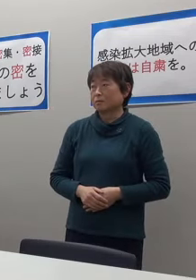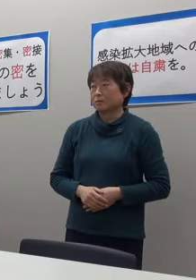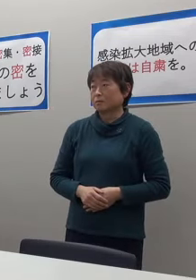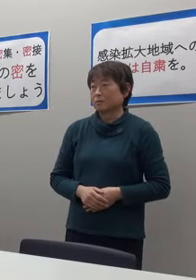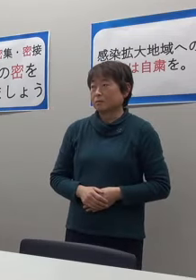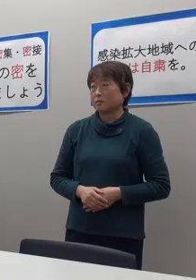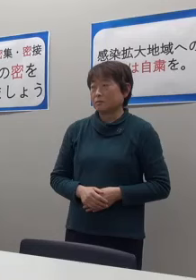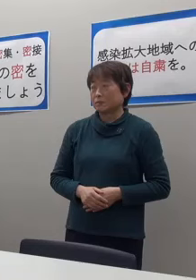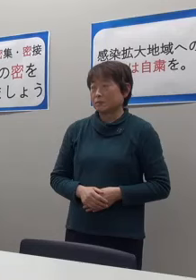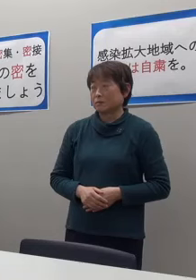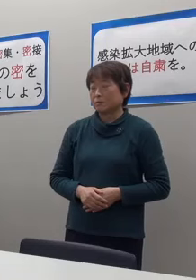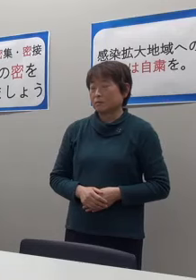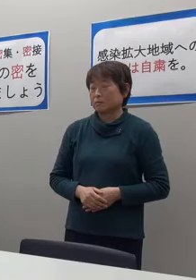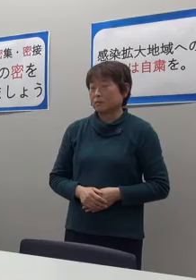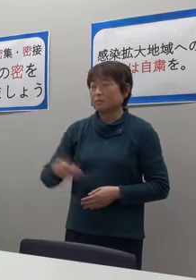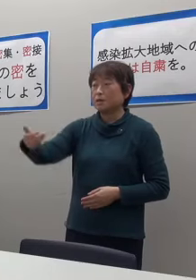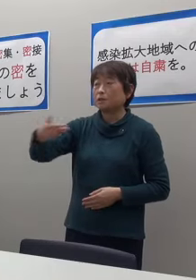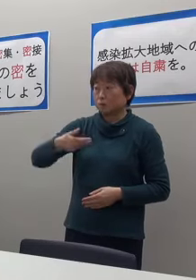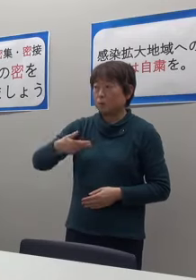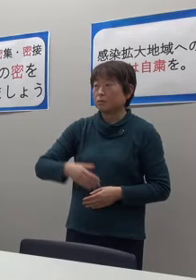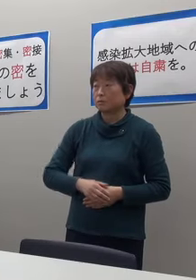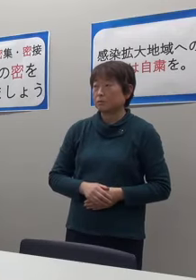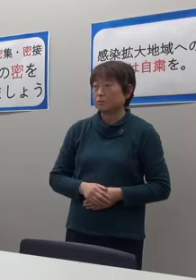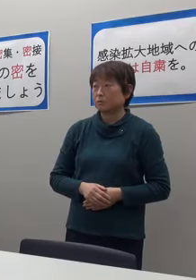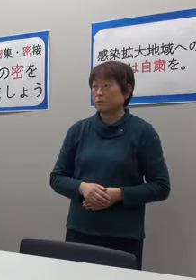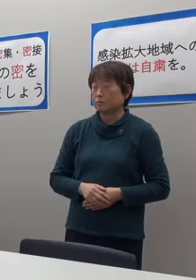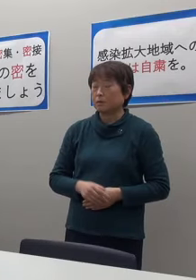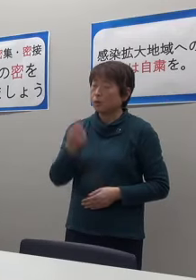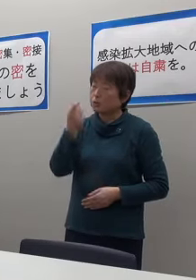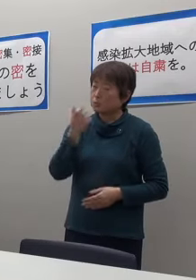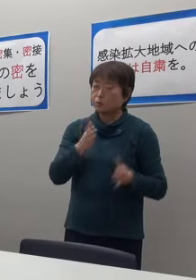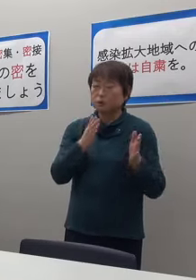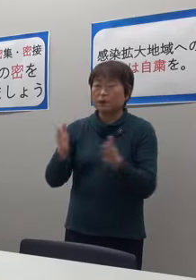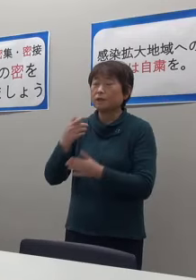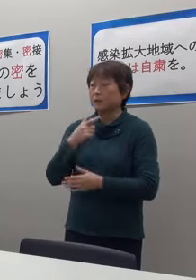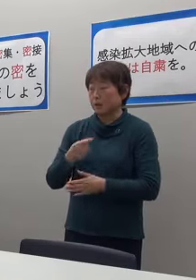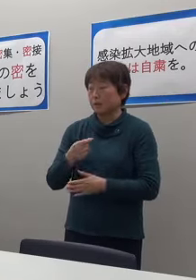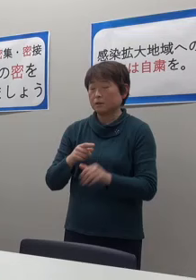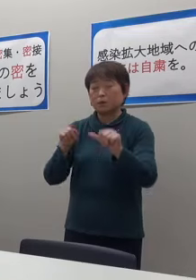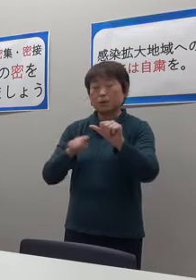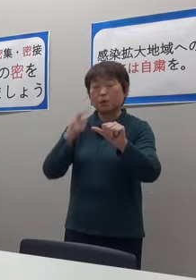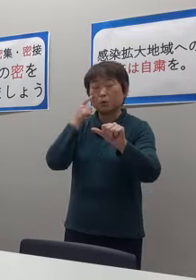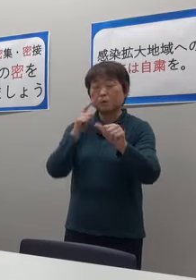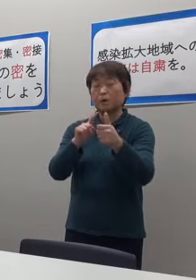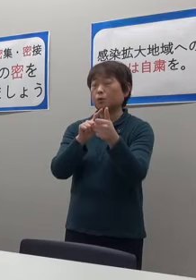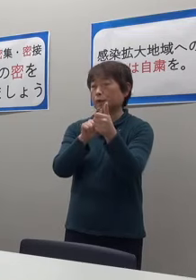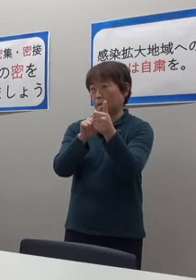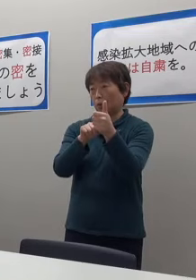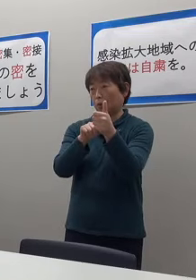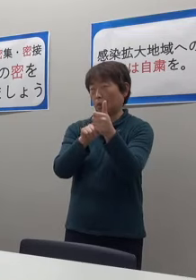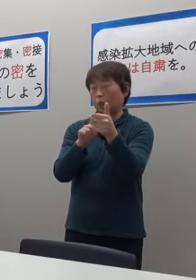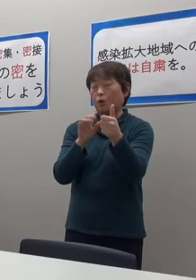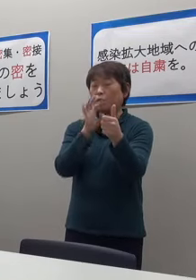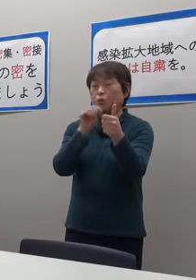法。福島民法の佐藤です。ちょっと整理というかですね、5例目の方なんですけども、その10代